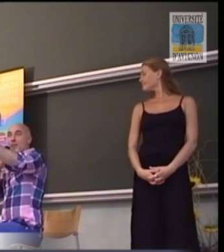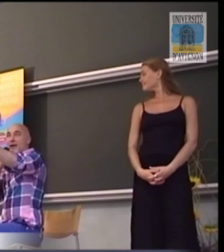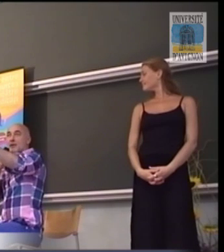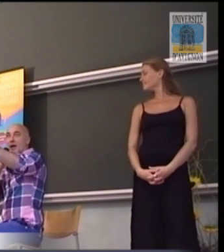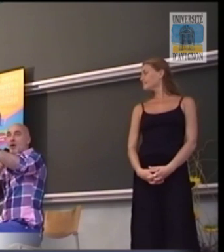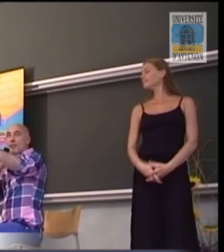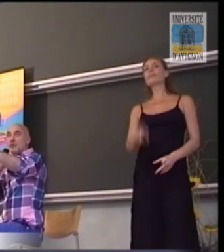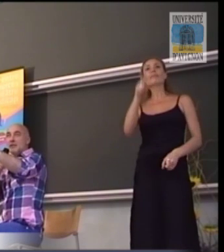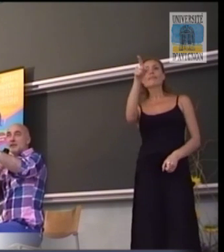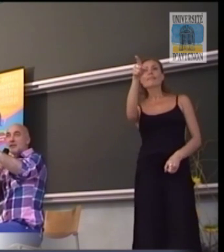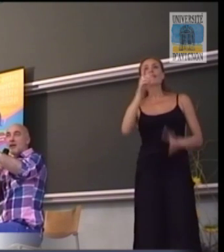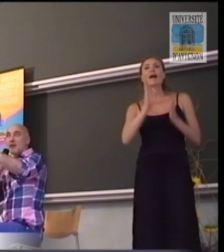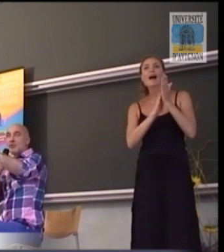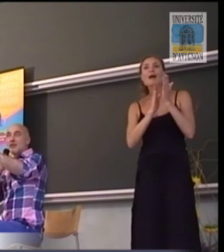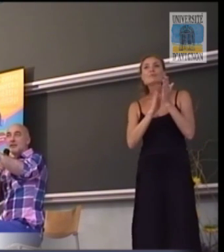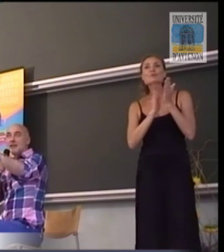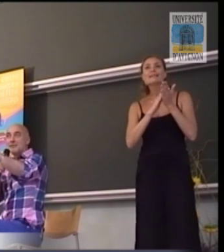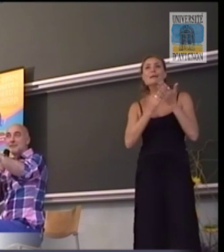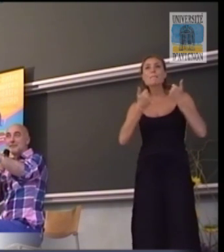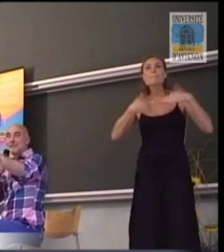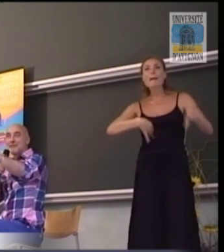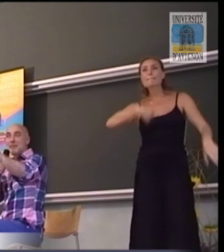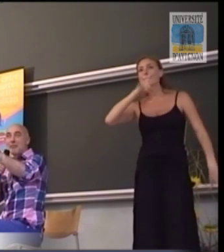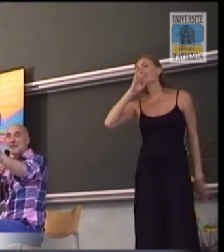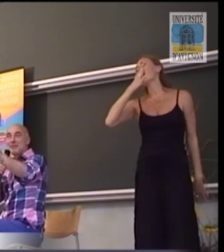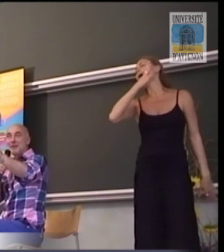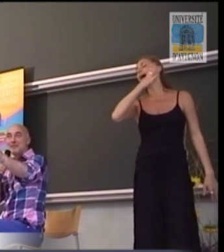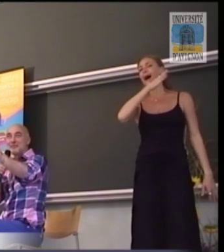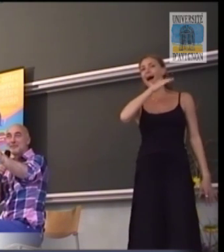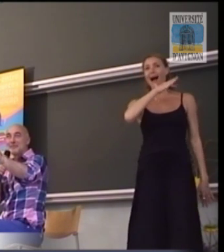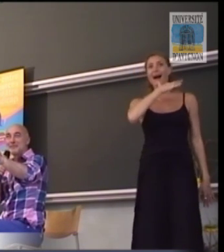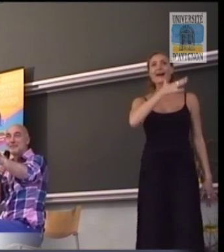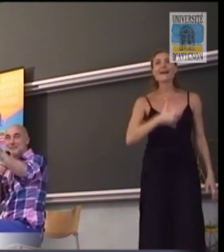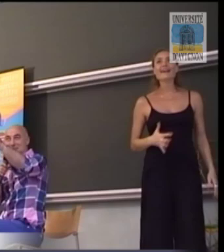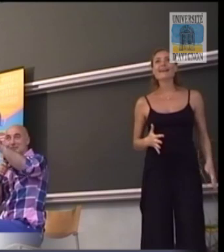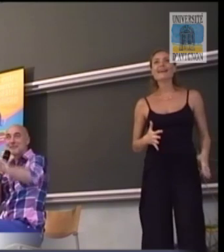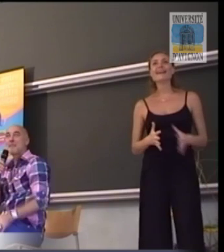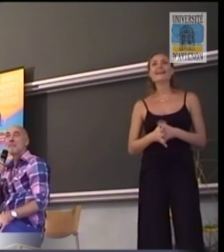Vous ne pouvez pas avoir applaudi sans avoir quelque chose à dire. Ce n'est pas possible.